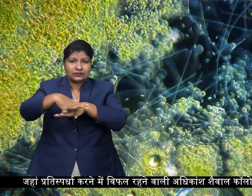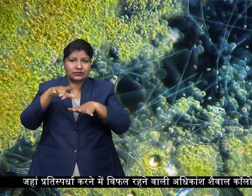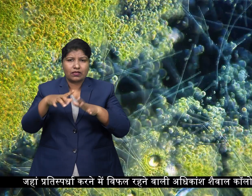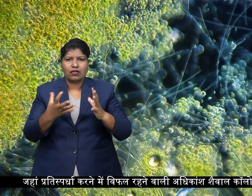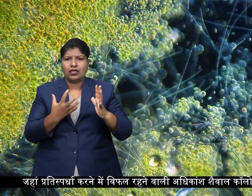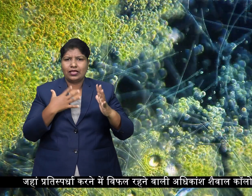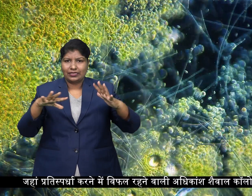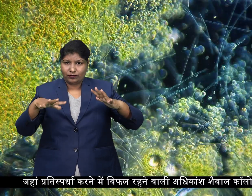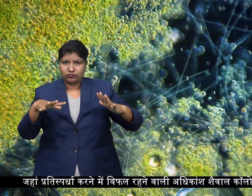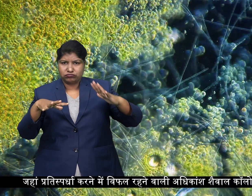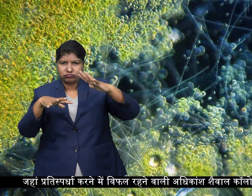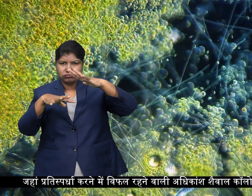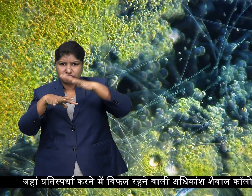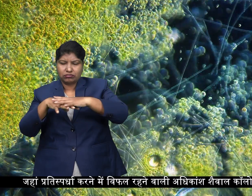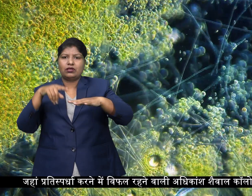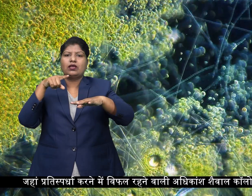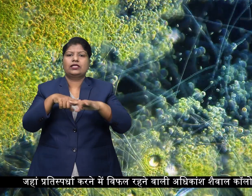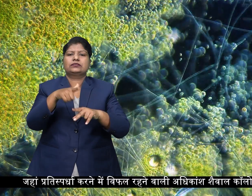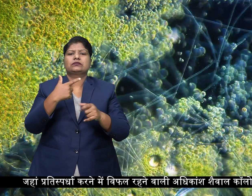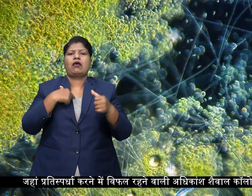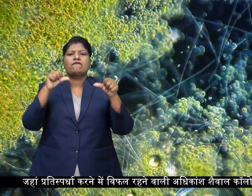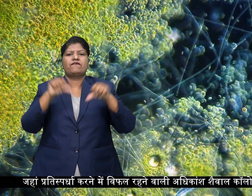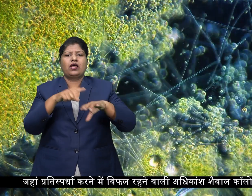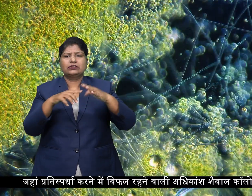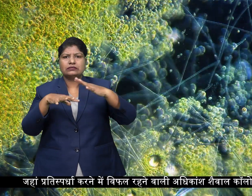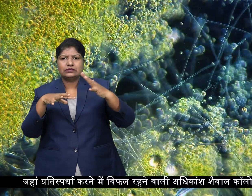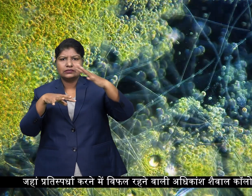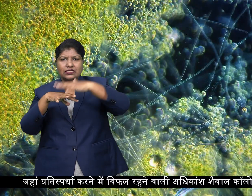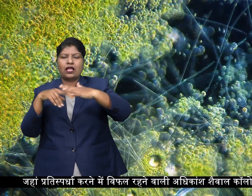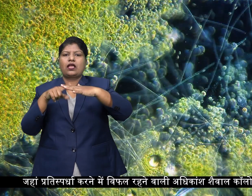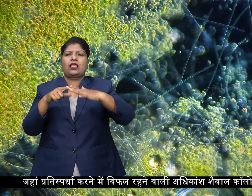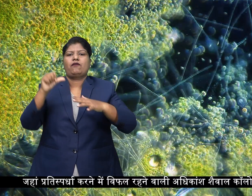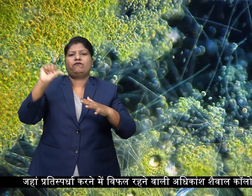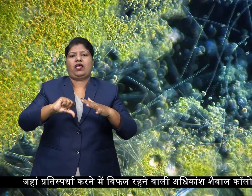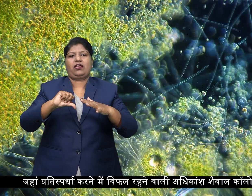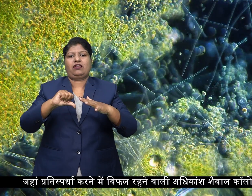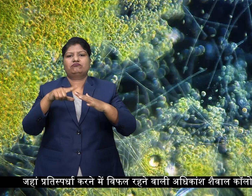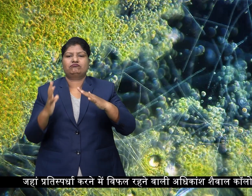में विफल रहने वाली अधिकांश शैवाल कॉलोनी मर जाती है।